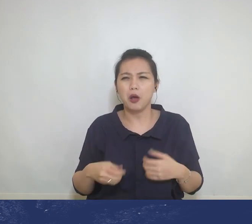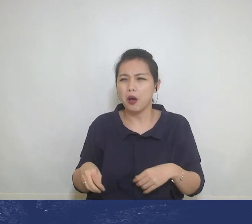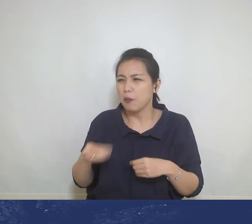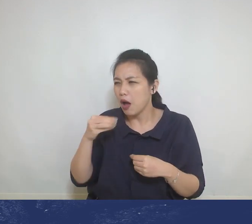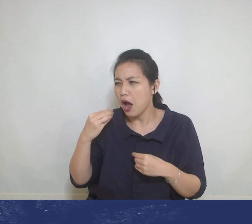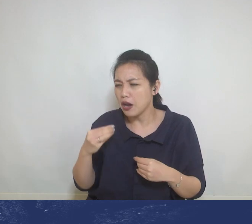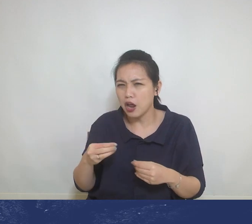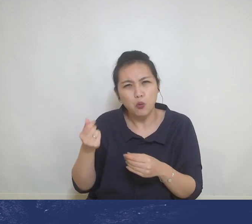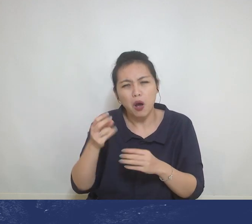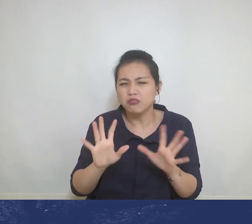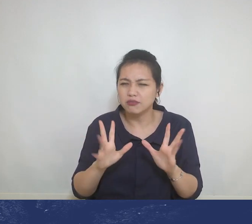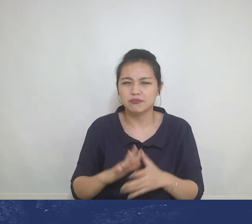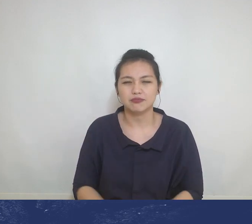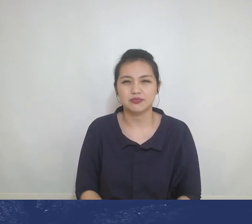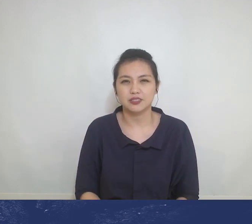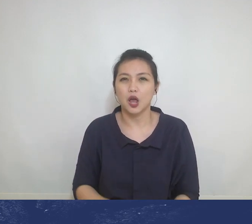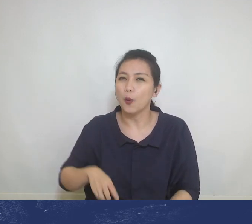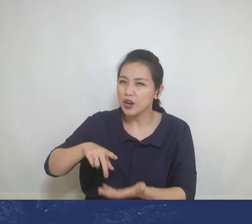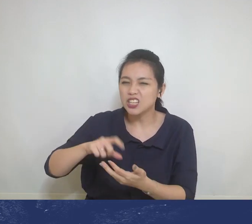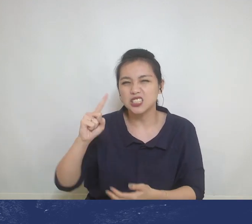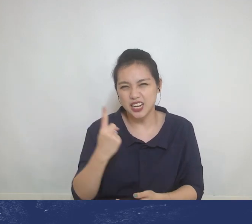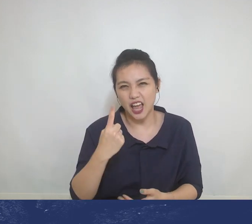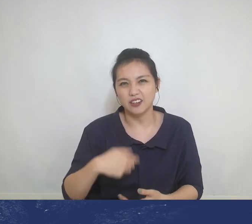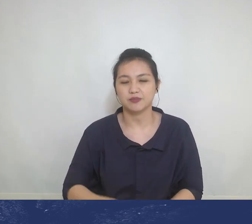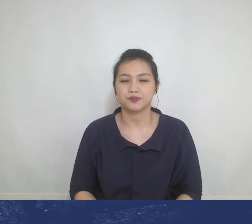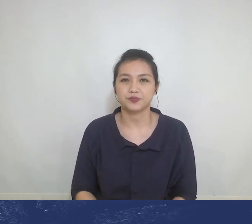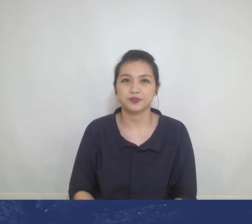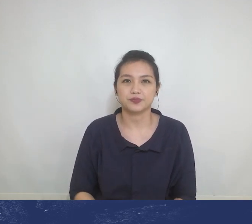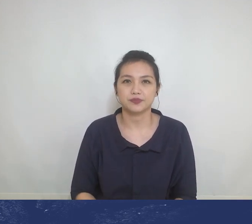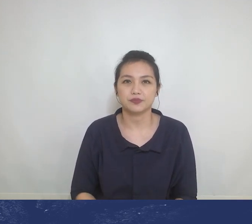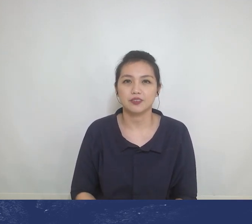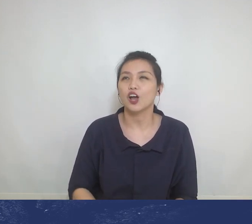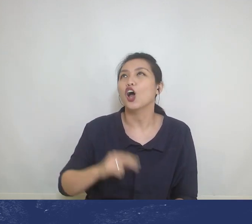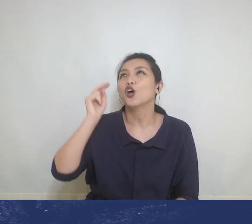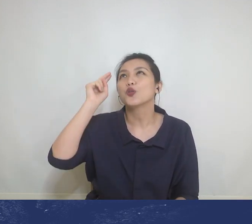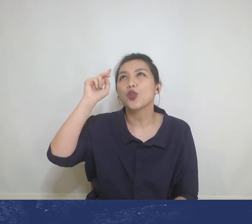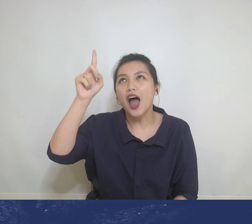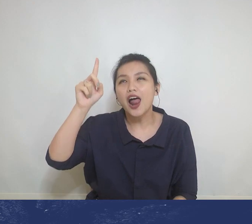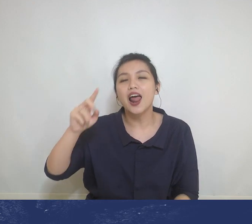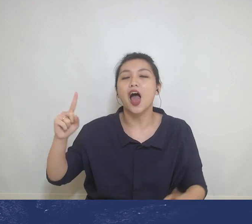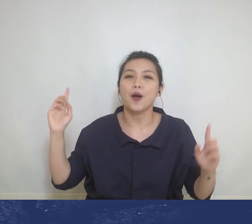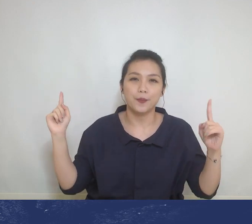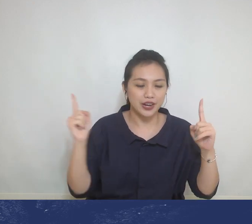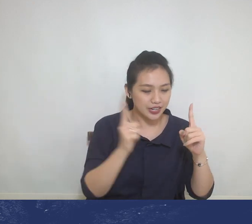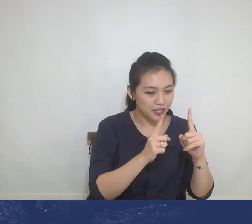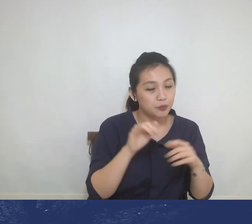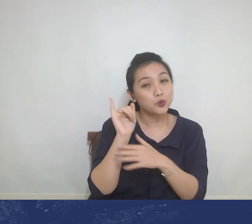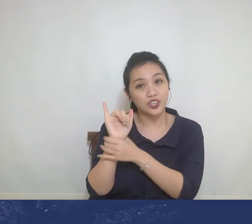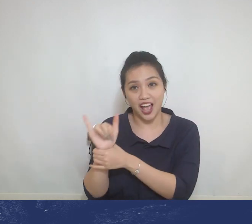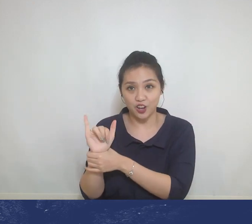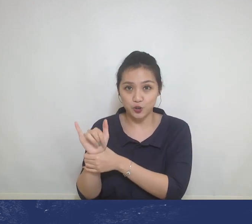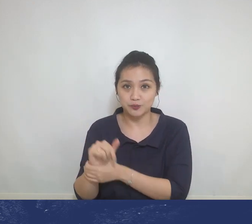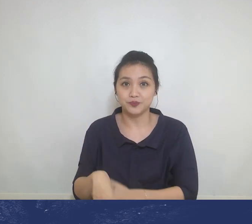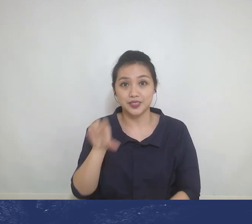tongkat dan dia harus pergi sendirian. Sampai akhirnya dia bermalam di situ dan Allah menjumpainya. Ayat yang 13